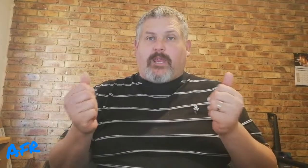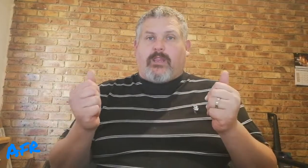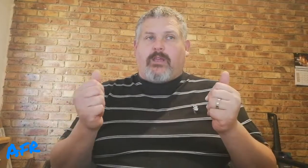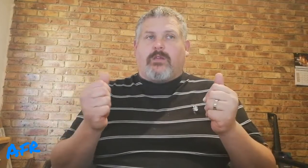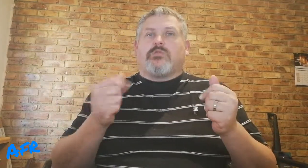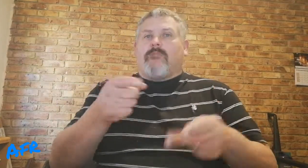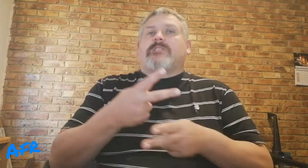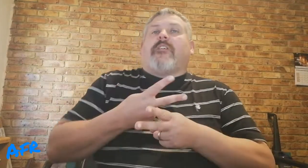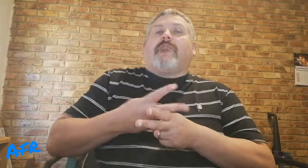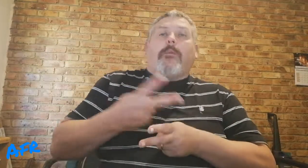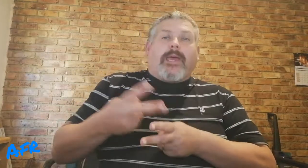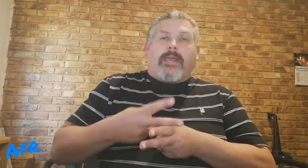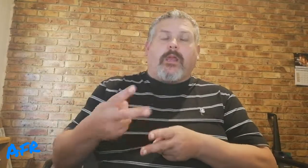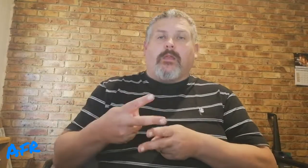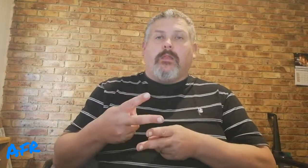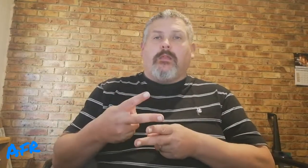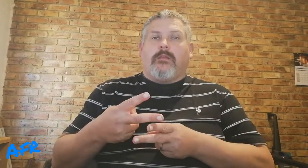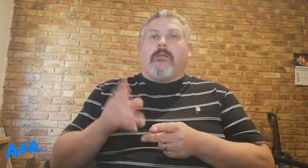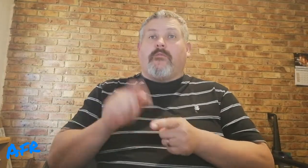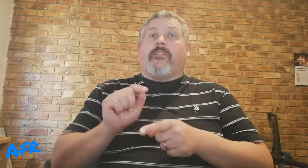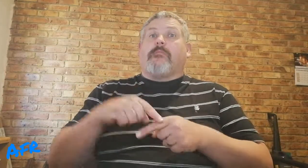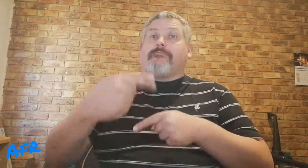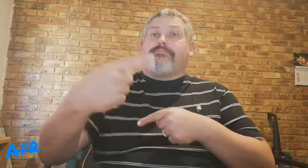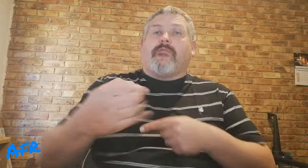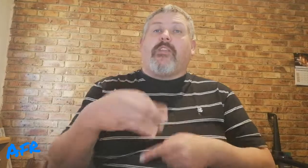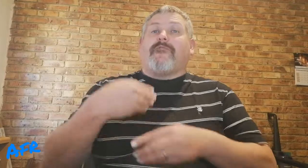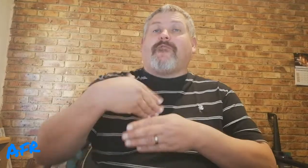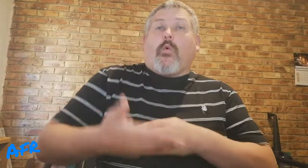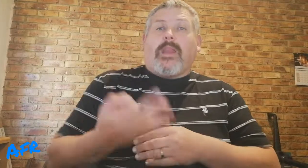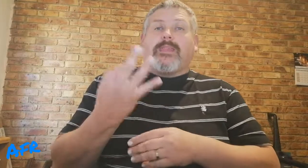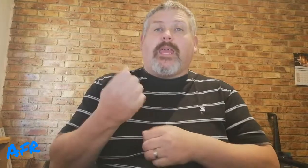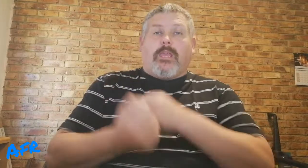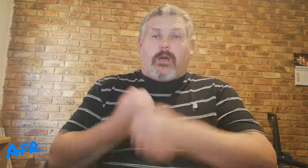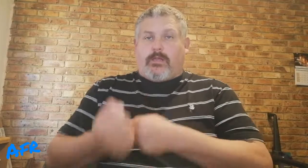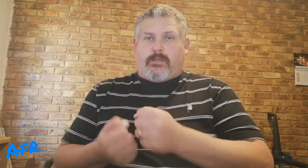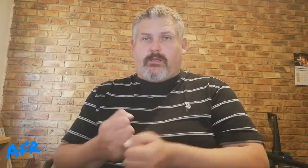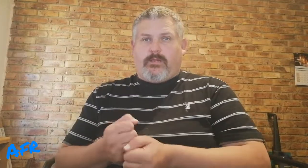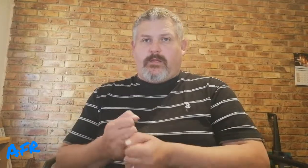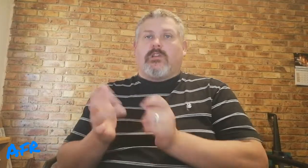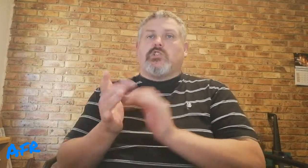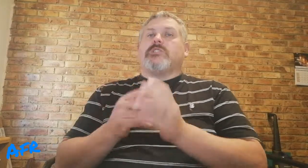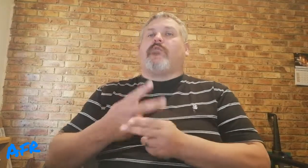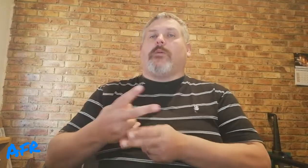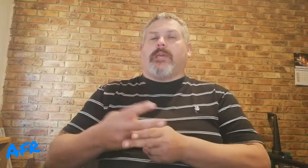woestijn, so was vir voorbereiding vir die volgende 3 jaar was Jesus